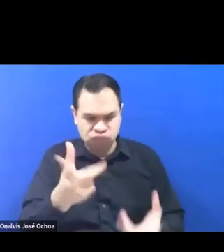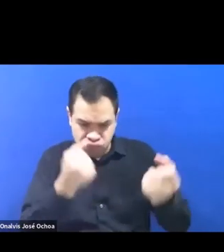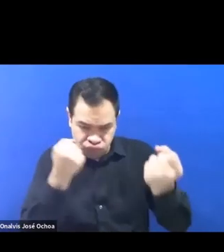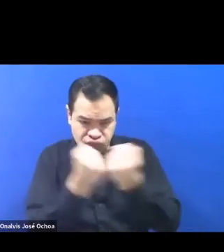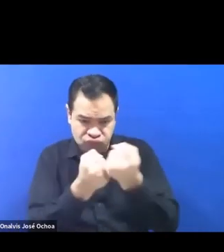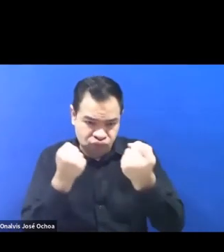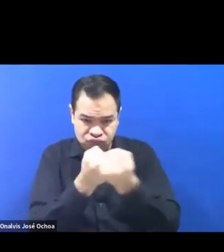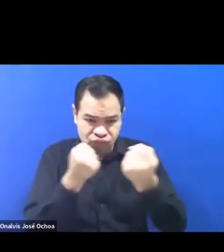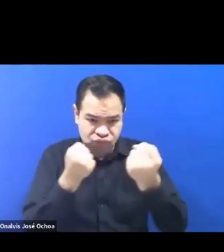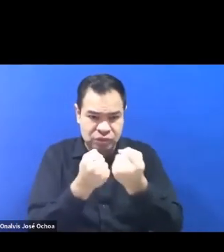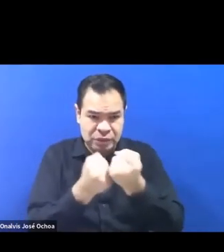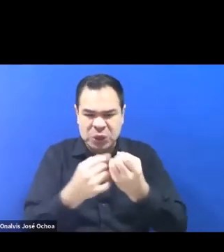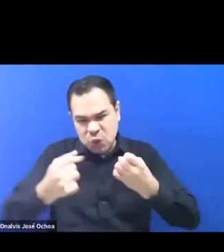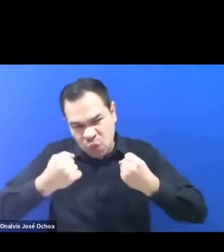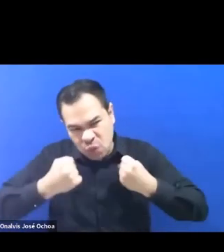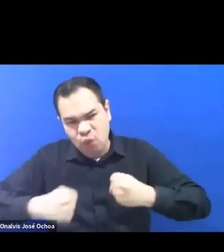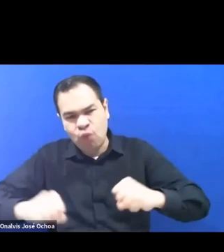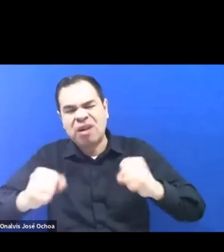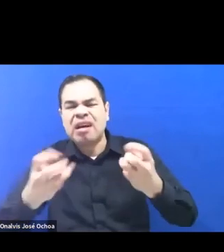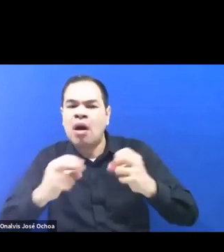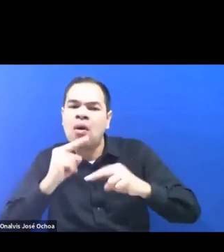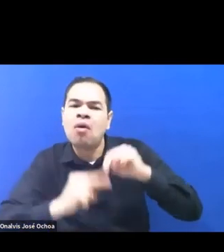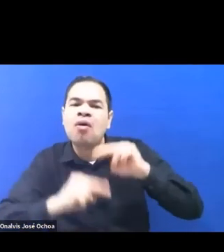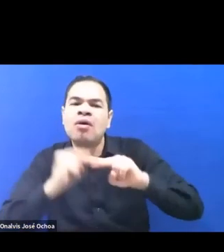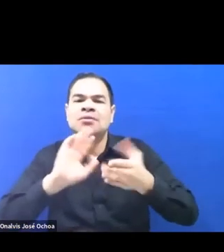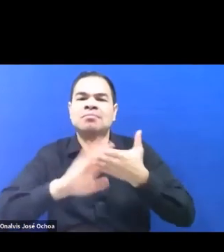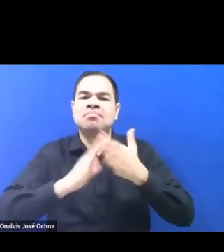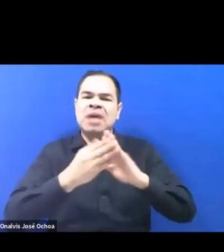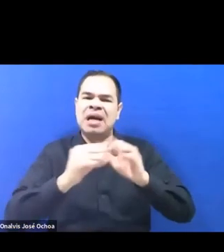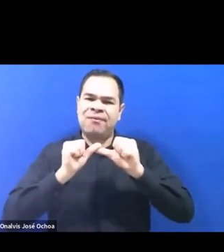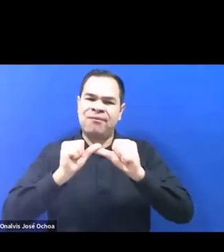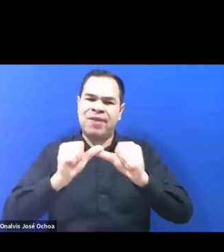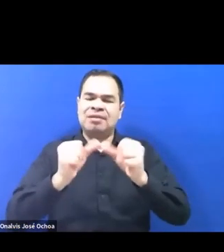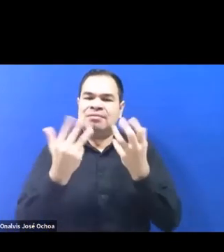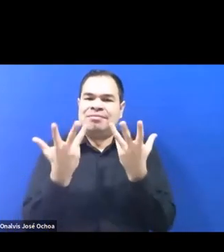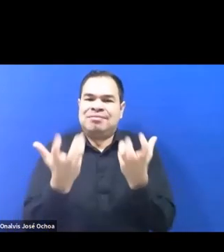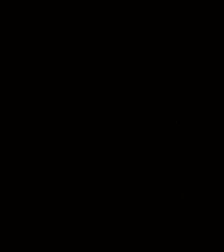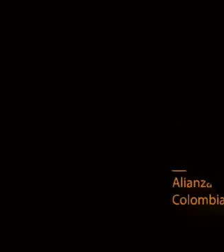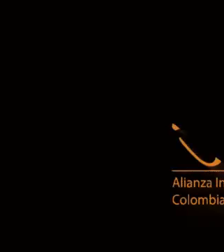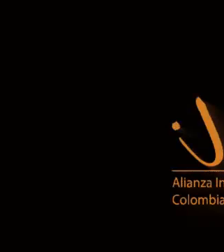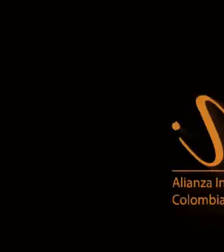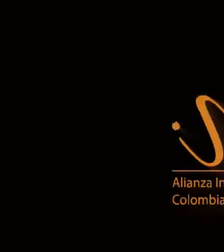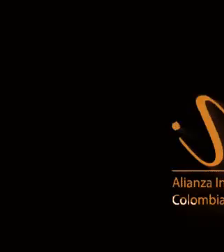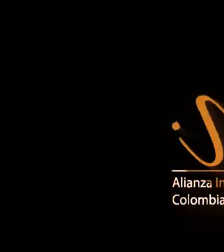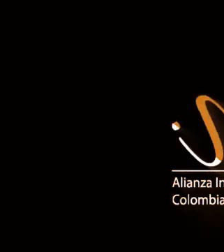estos esfuerzos por la construcción de una paz sostenible en Colombia. Muchas gracias.